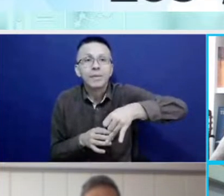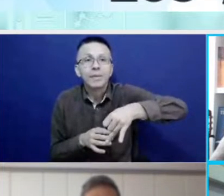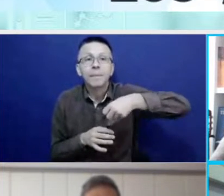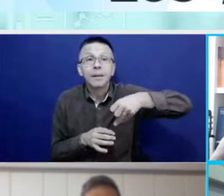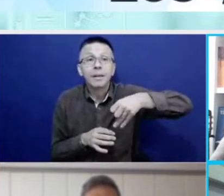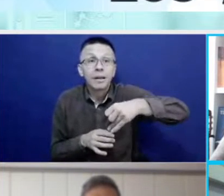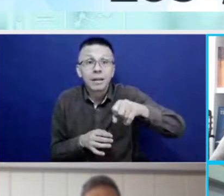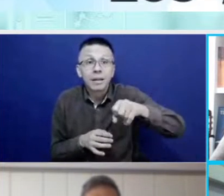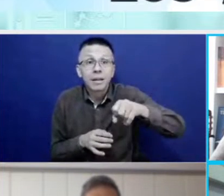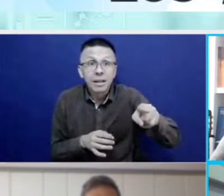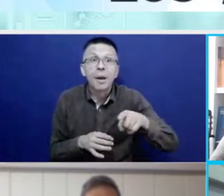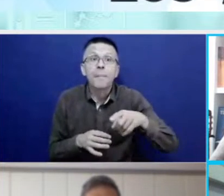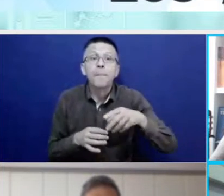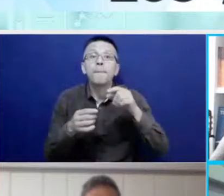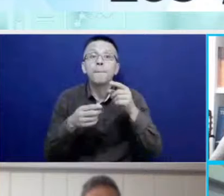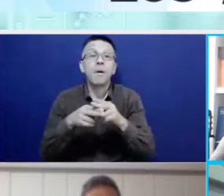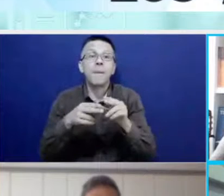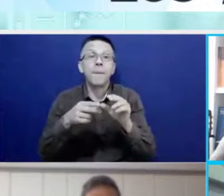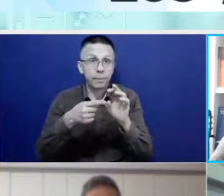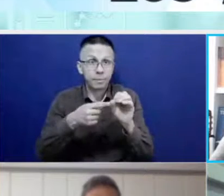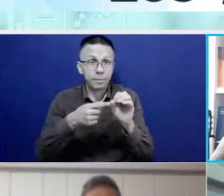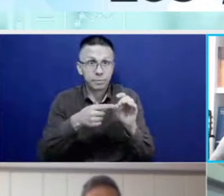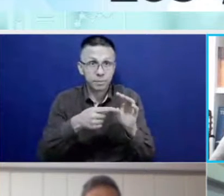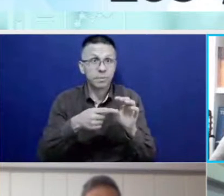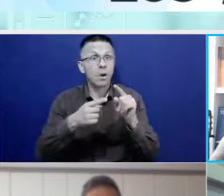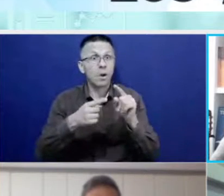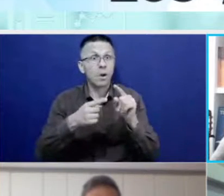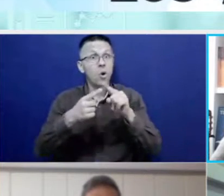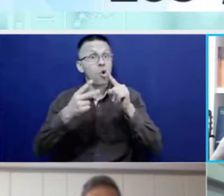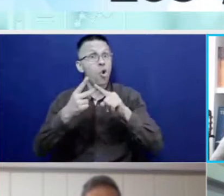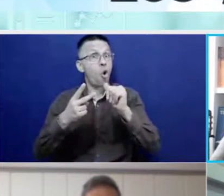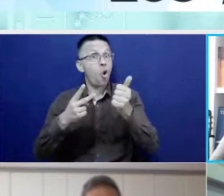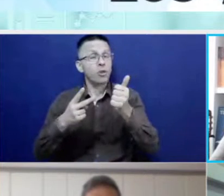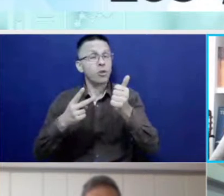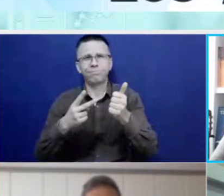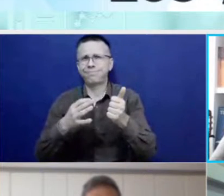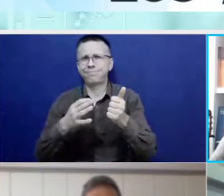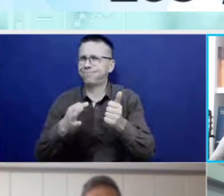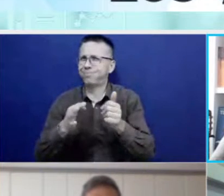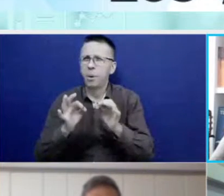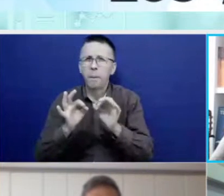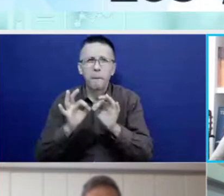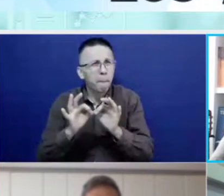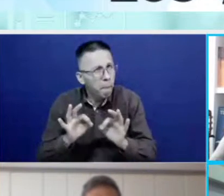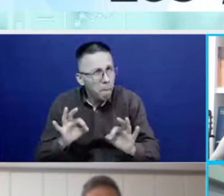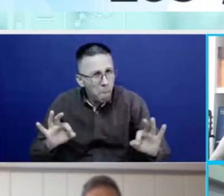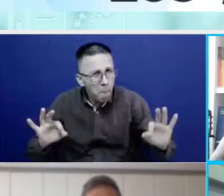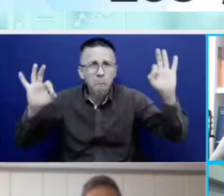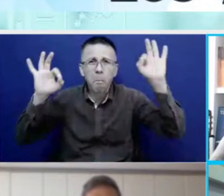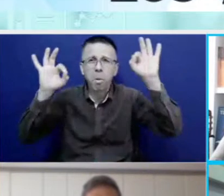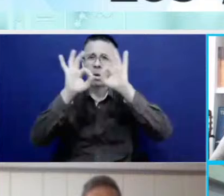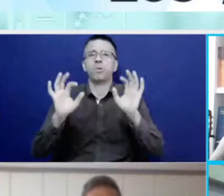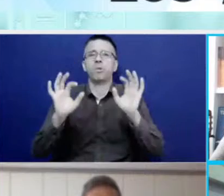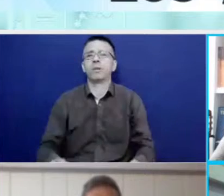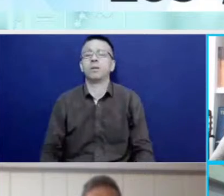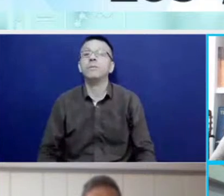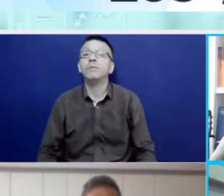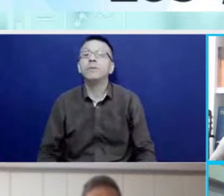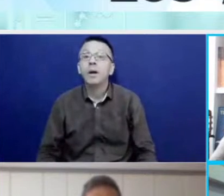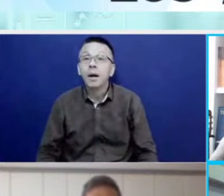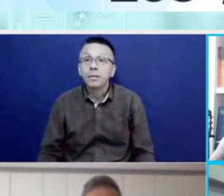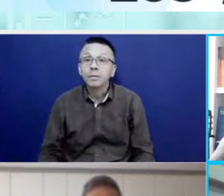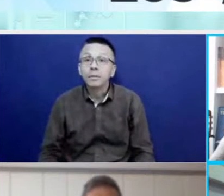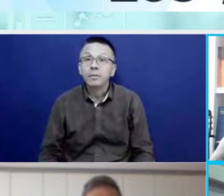programado un webinario, y adicionalmente otro muy, muy, pero muy importante, es la habilitación, ¿cierto? Para los